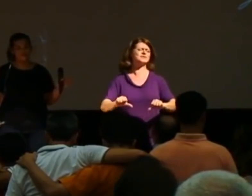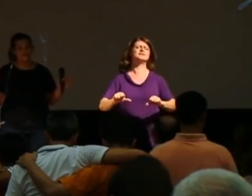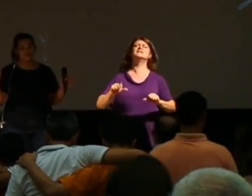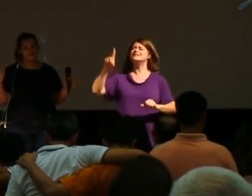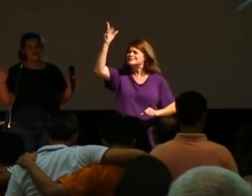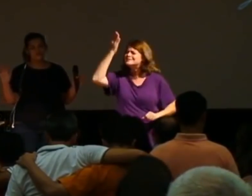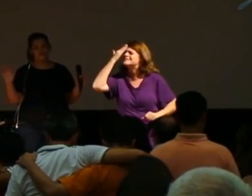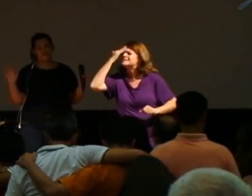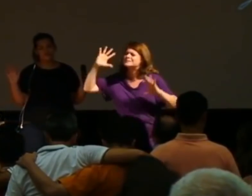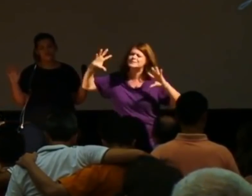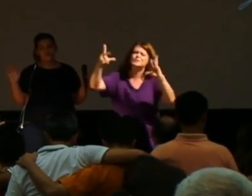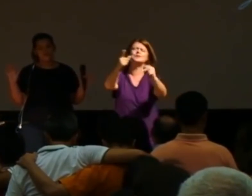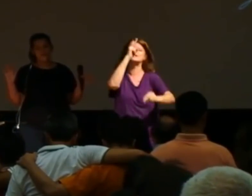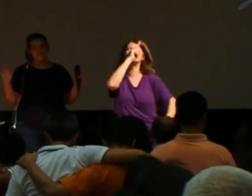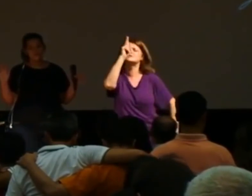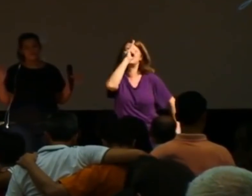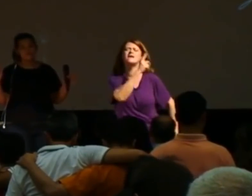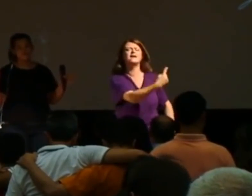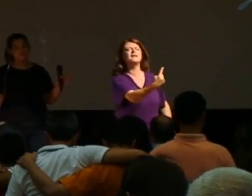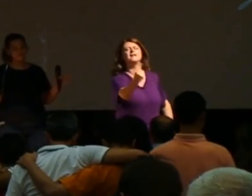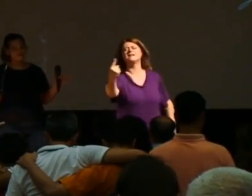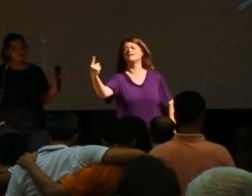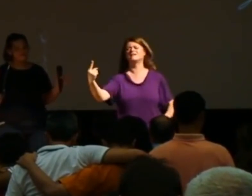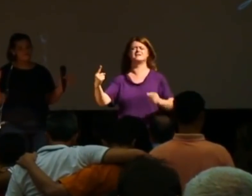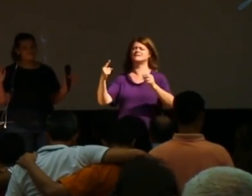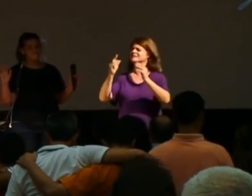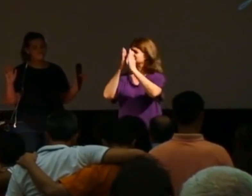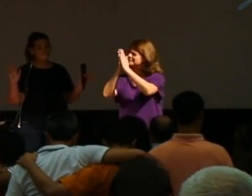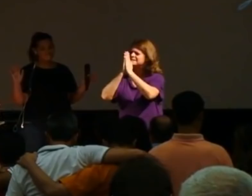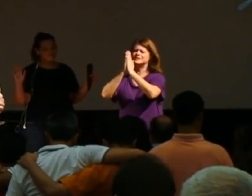Senhor. Eu quero pedir que a tua doce mão